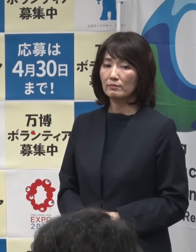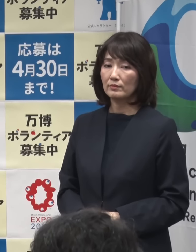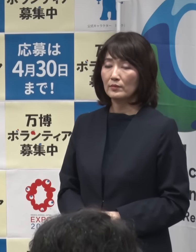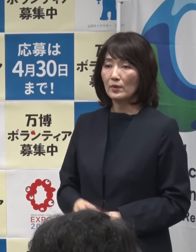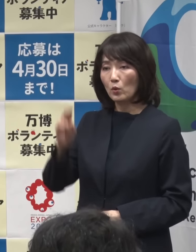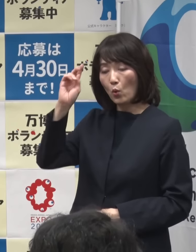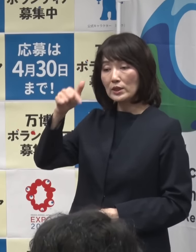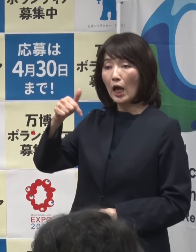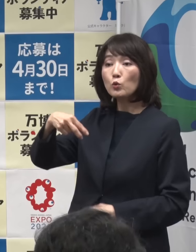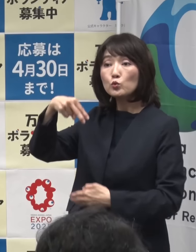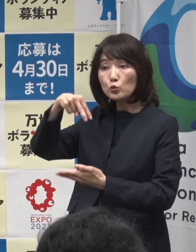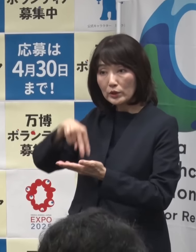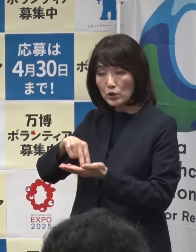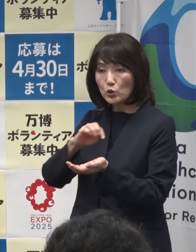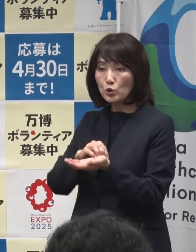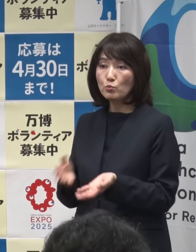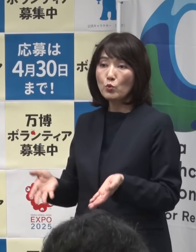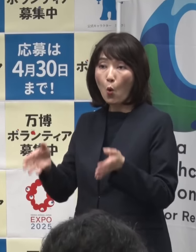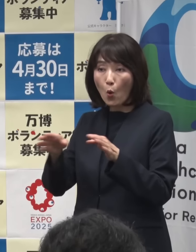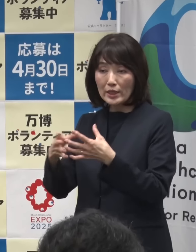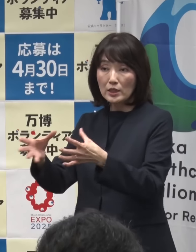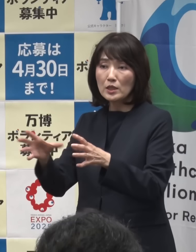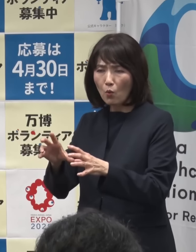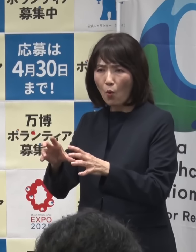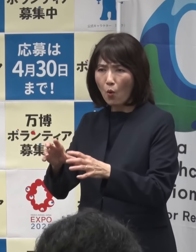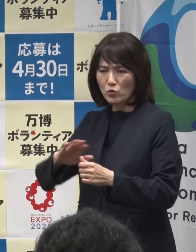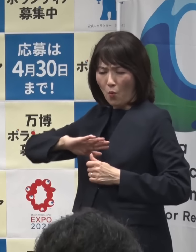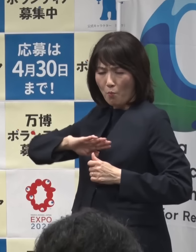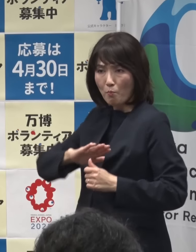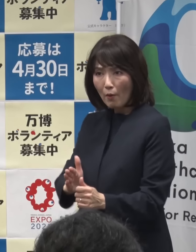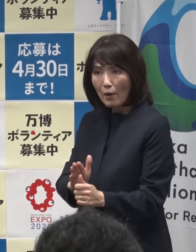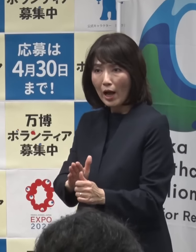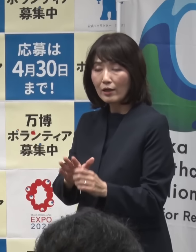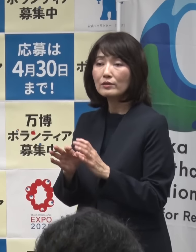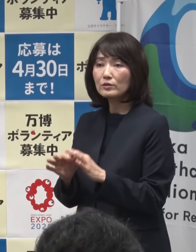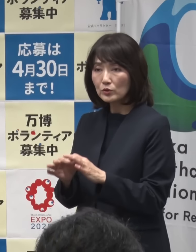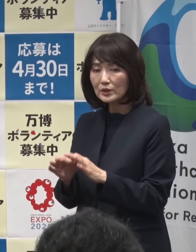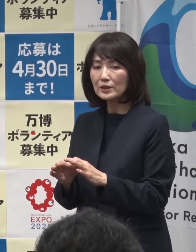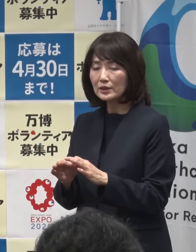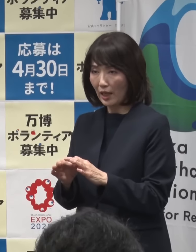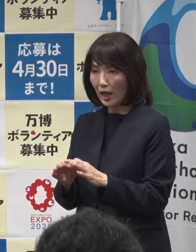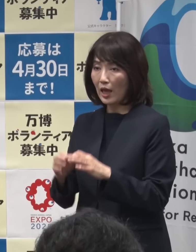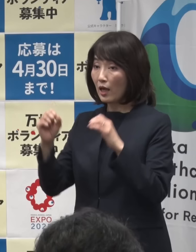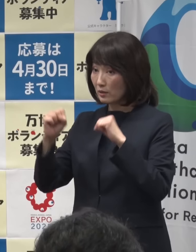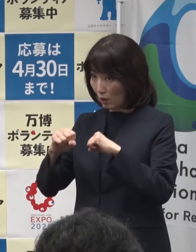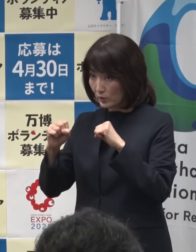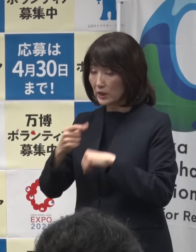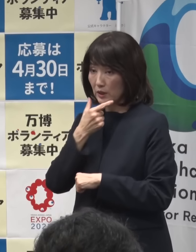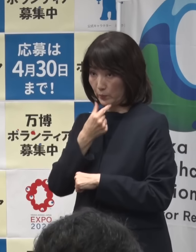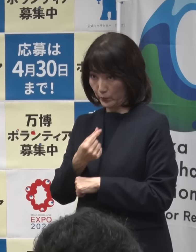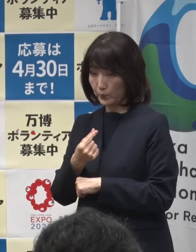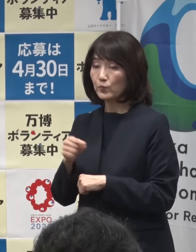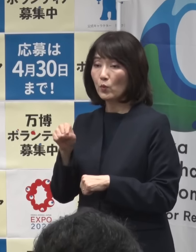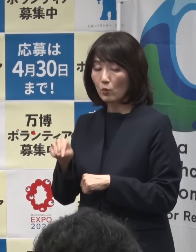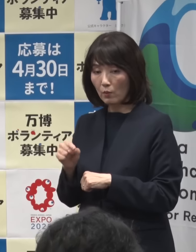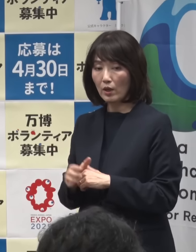府立病院機構のですね、パワハラの疑惑に関してなんですけれども、確認になりますが、これはこ